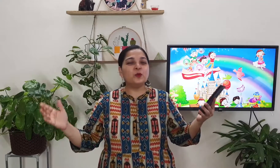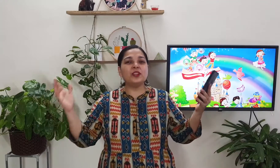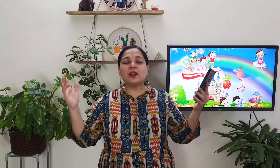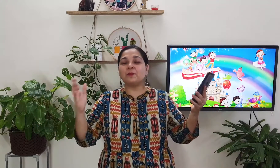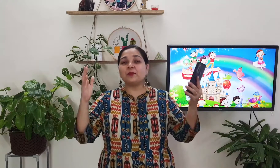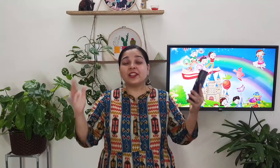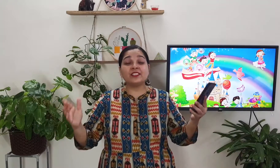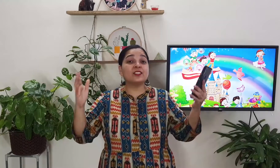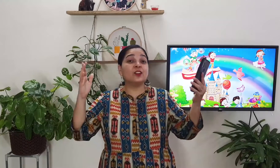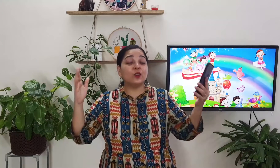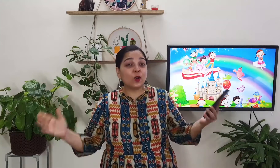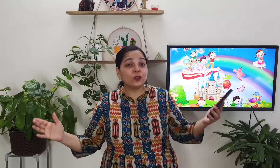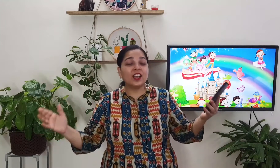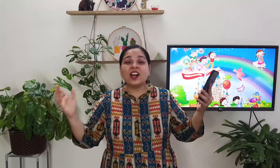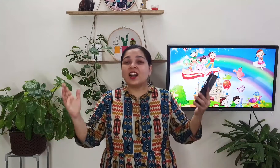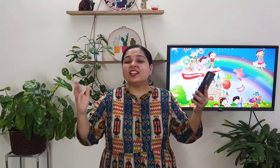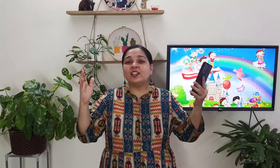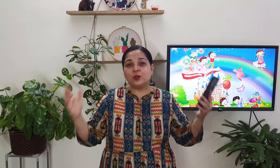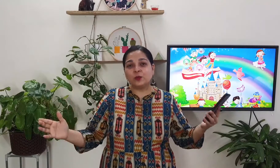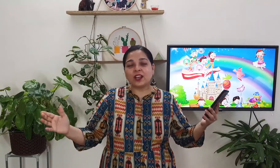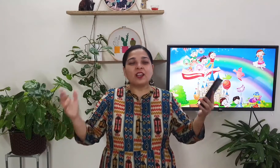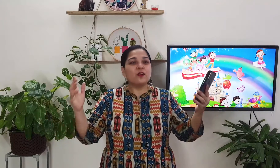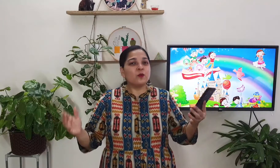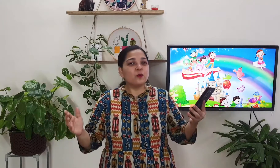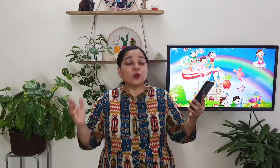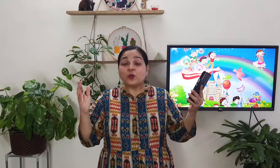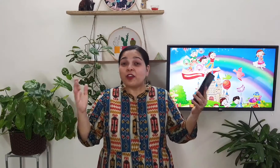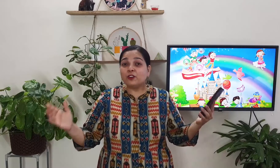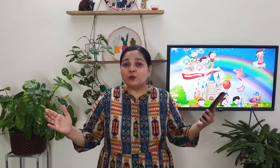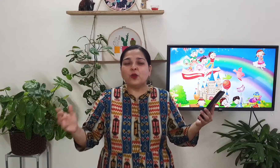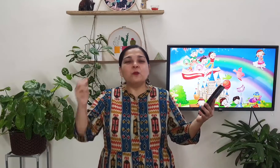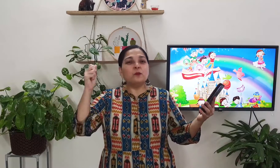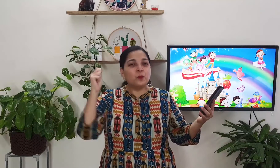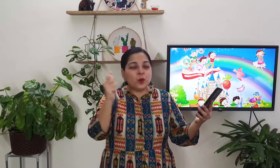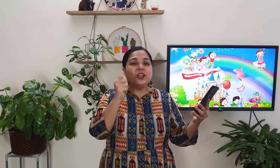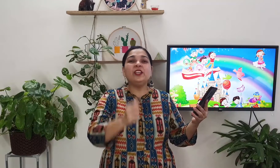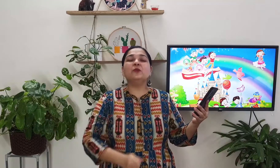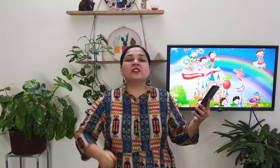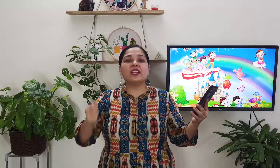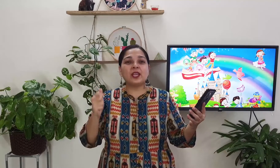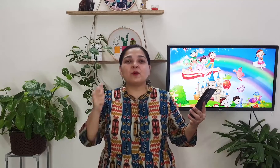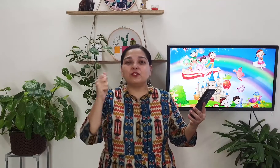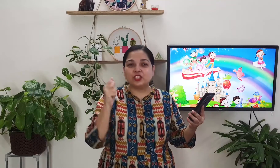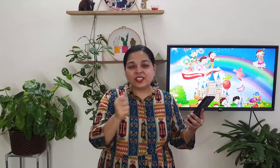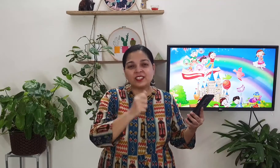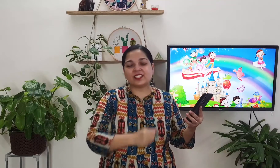உங்களுக்கு விரும்பிய மாற்றங்களை செய்யுங்கள். ஹாலெலூயா. நீங்கள் என்ன செய்ய வேண்டும்? இயேசுவின் பெயரை